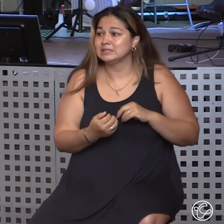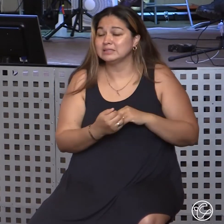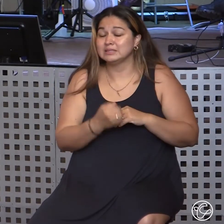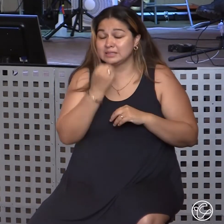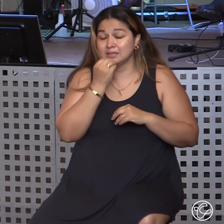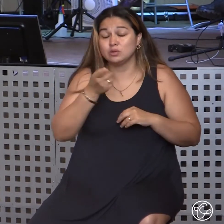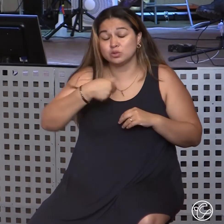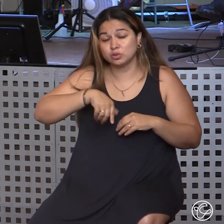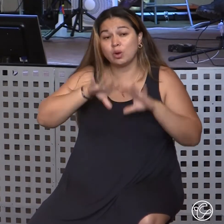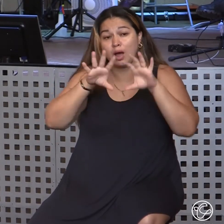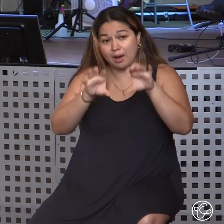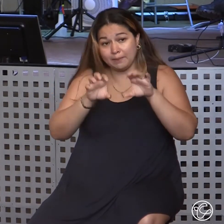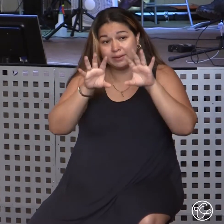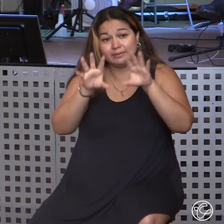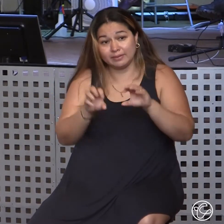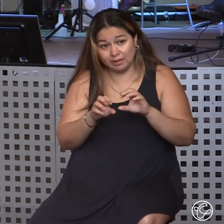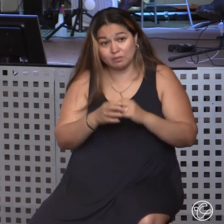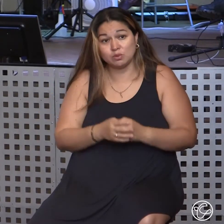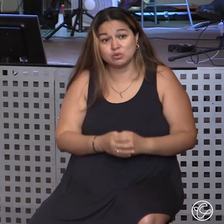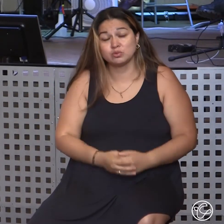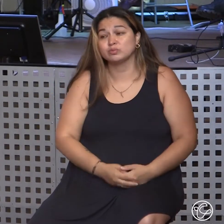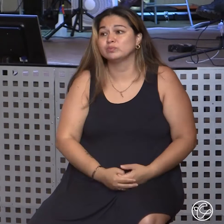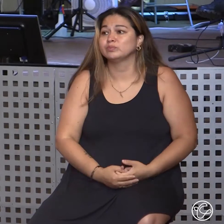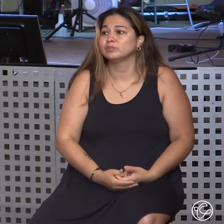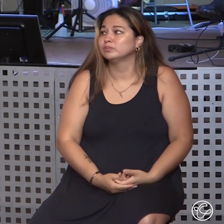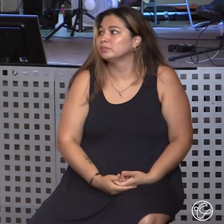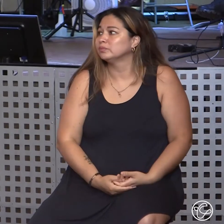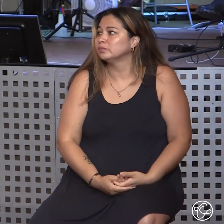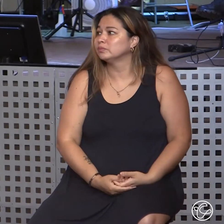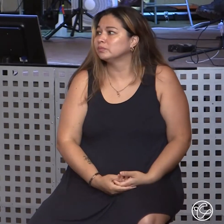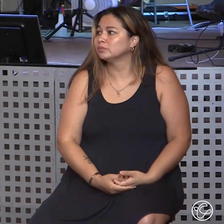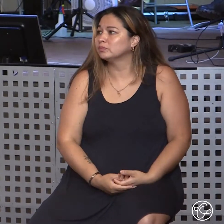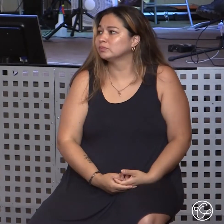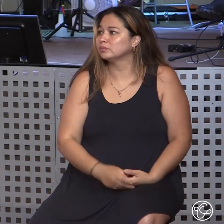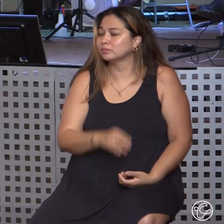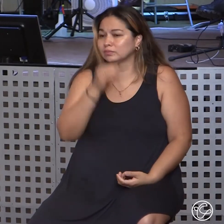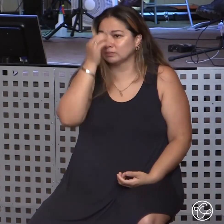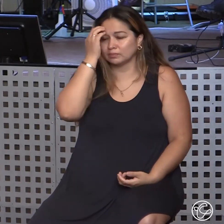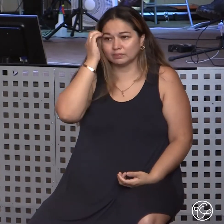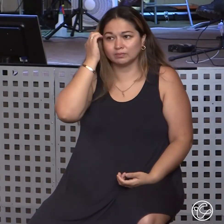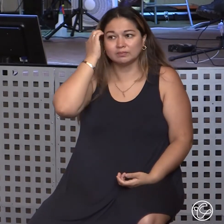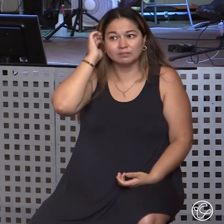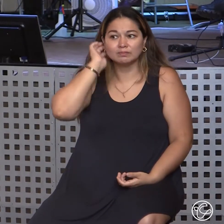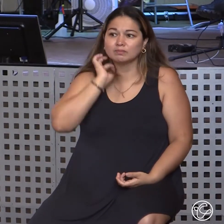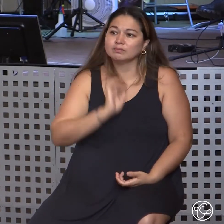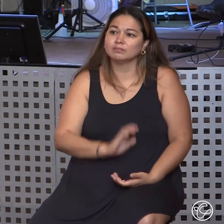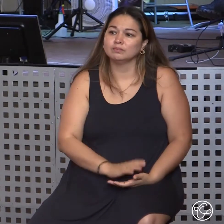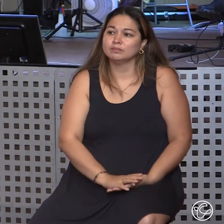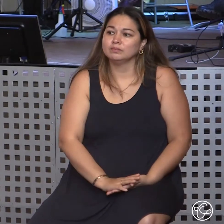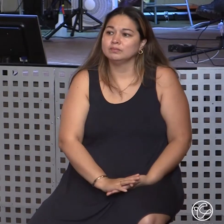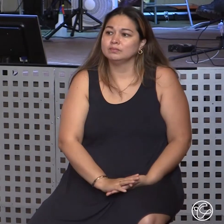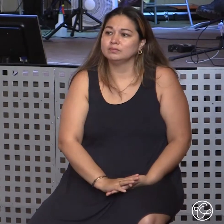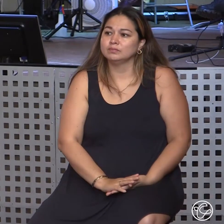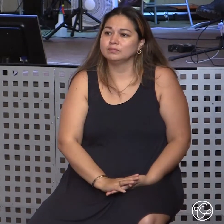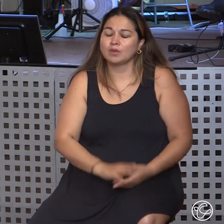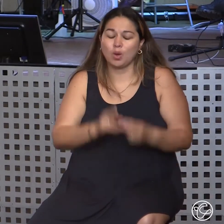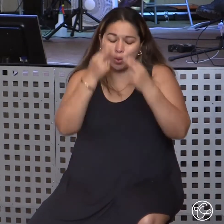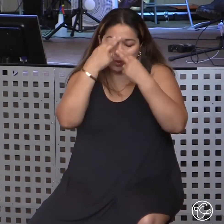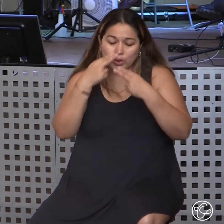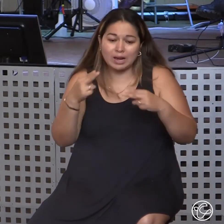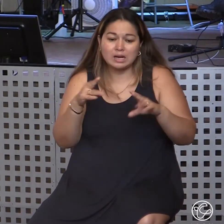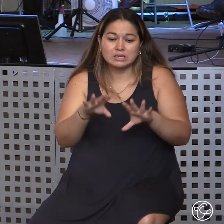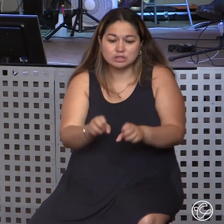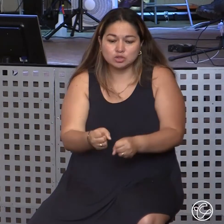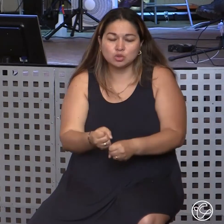la honra, como digo, funciona sola, sostiene y sostiene también las